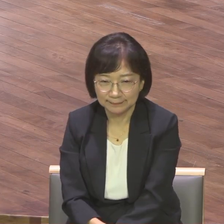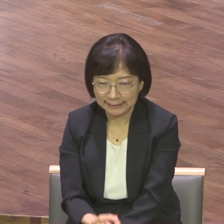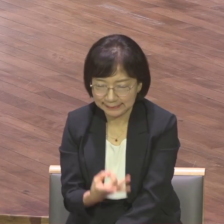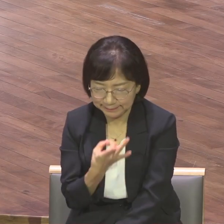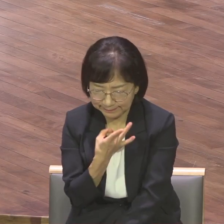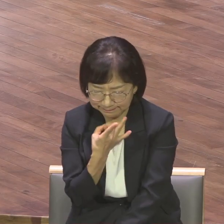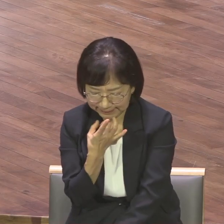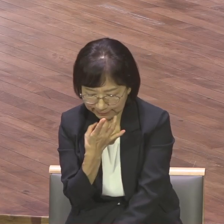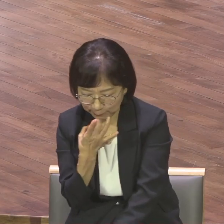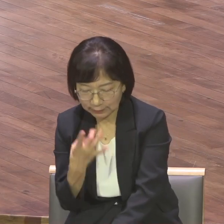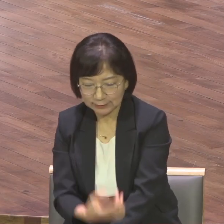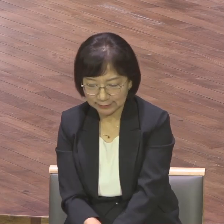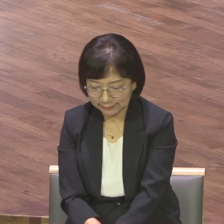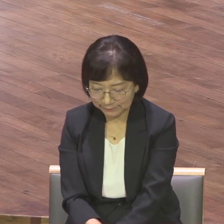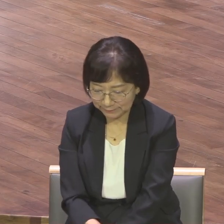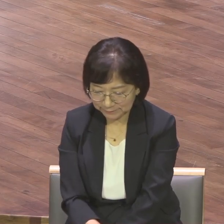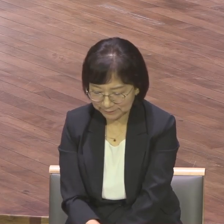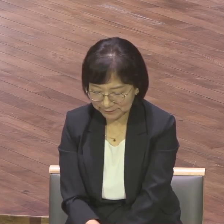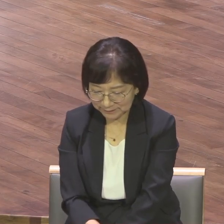비웃습니다. 비웃어.